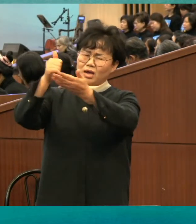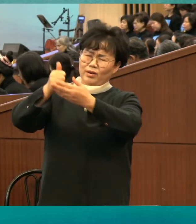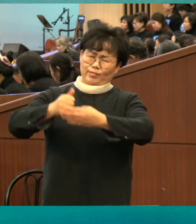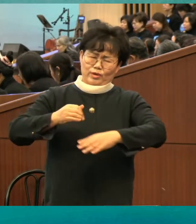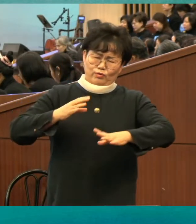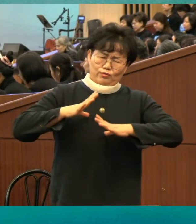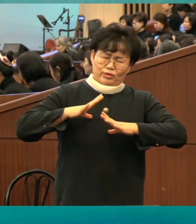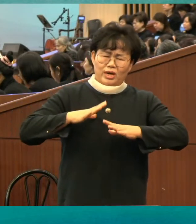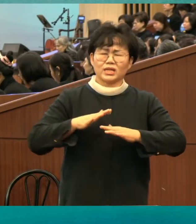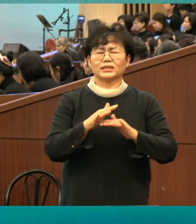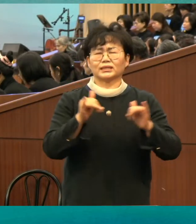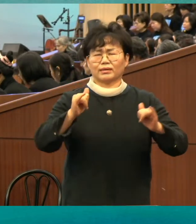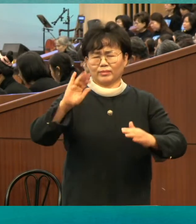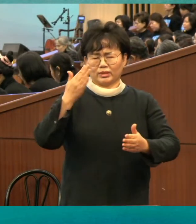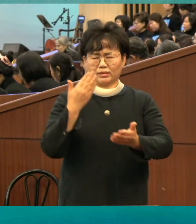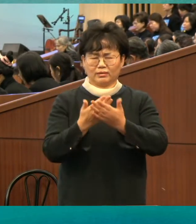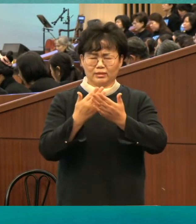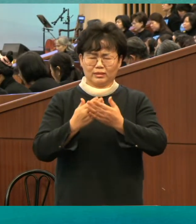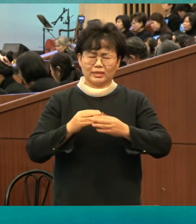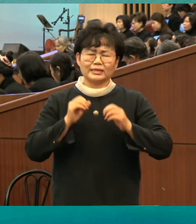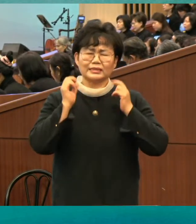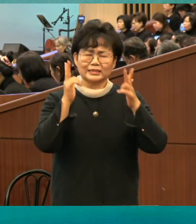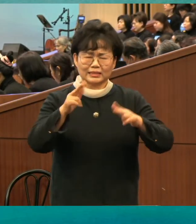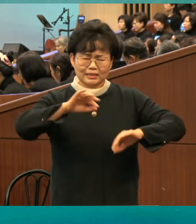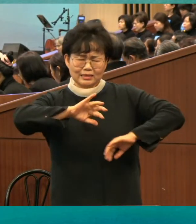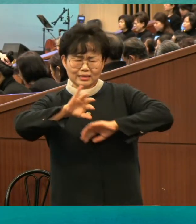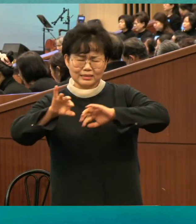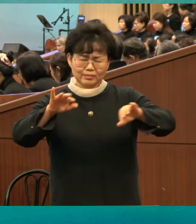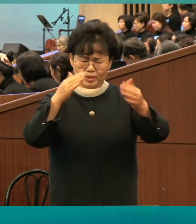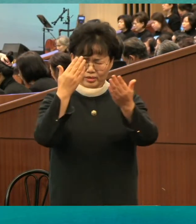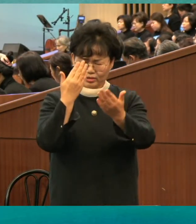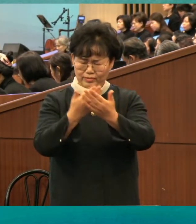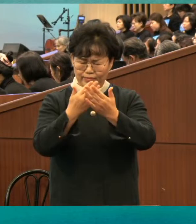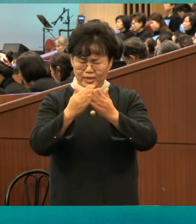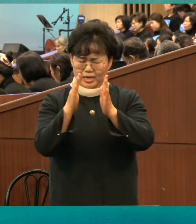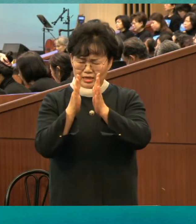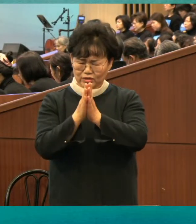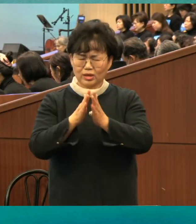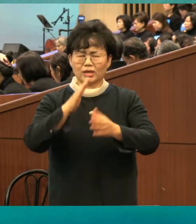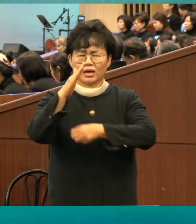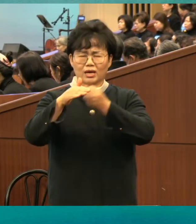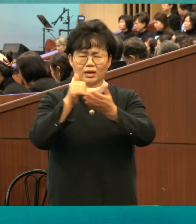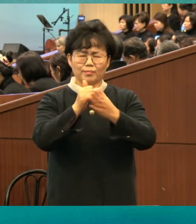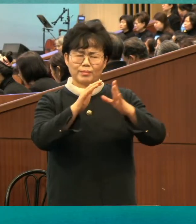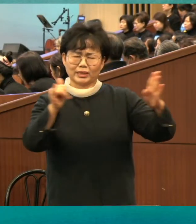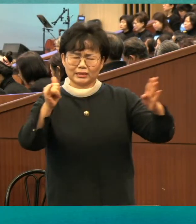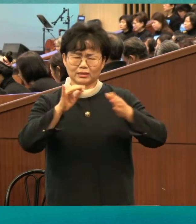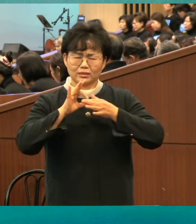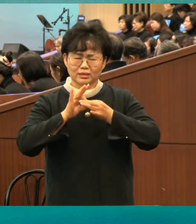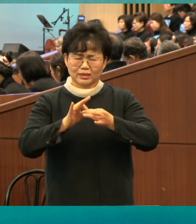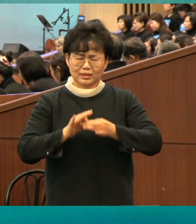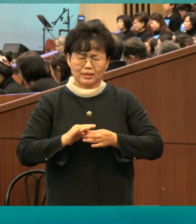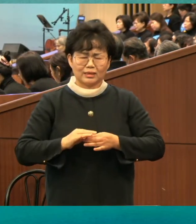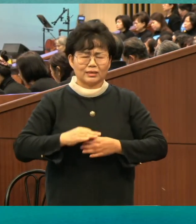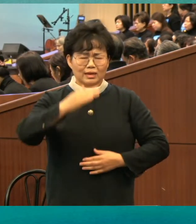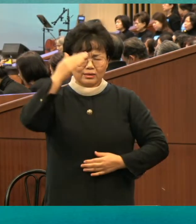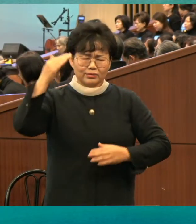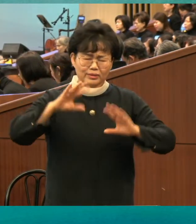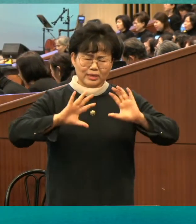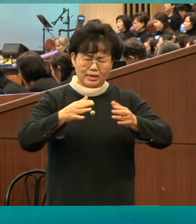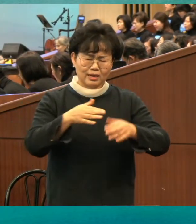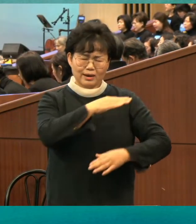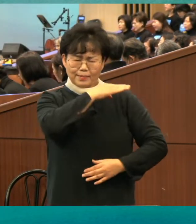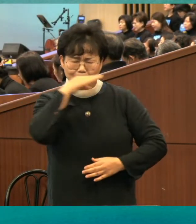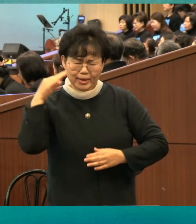하나님이 직접 이 나라를 간섭하여 주시며 기도하는 하나님의 백성들을 통하여 이 나라가 바로 세워지게 될 줄로